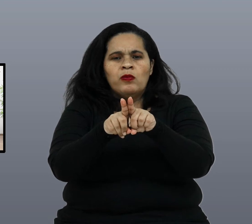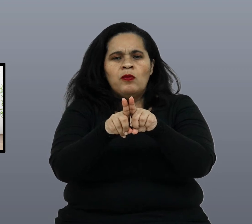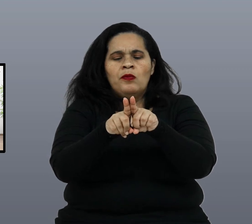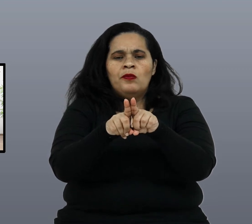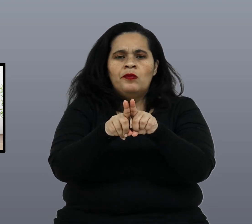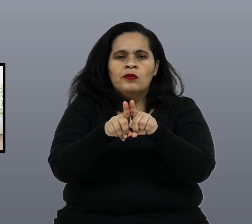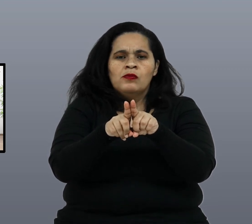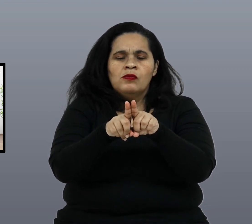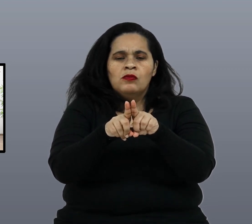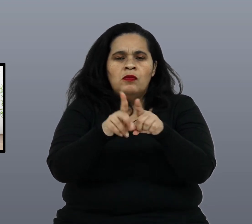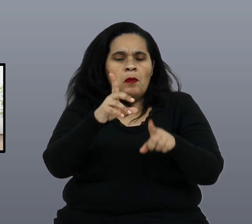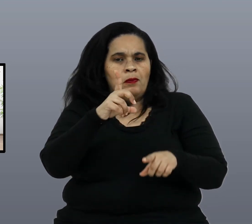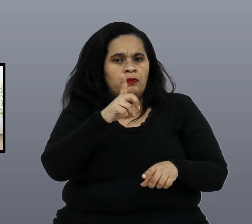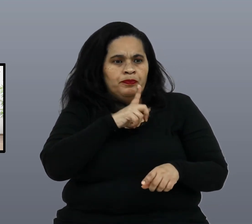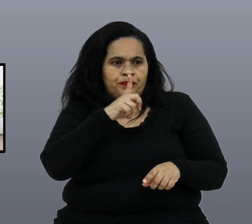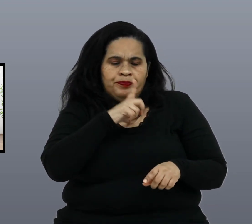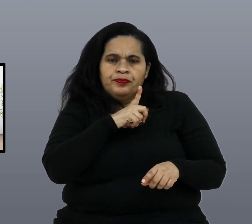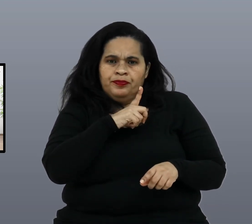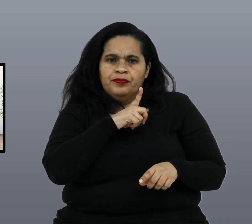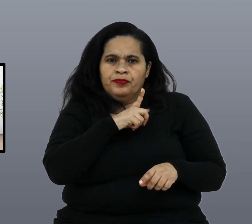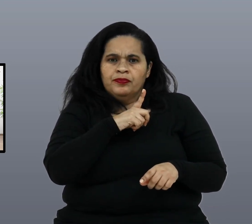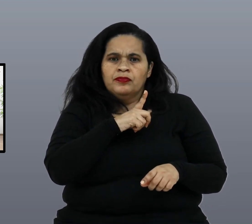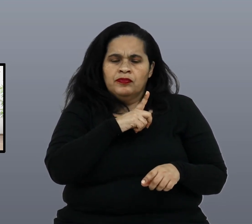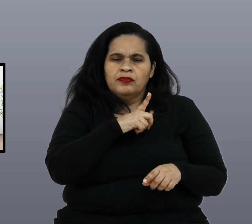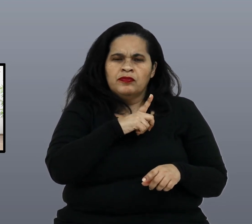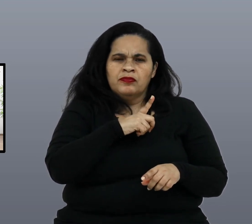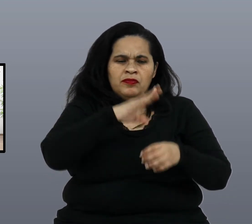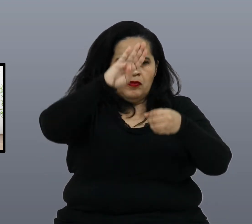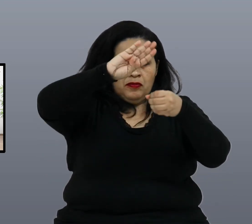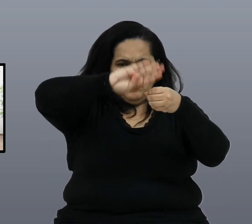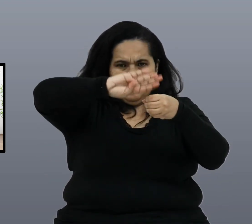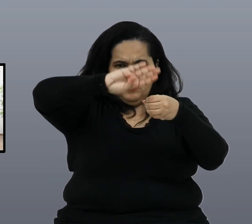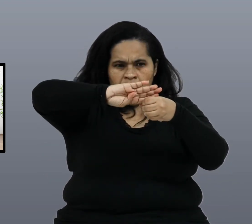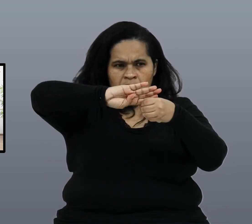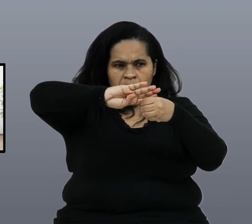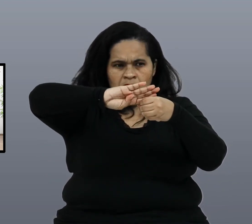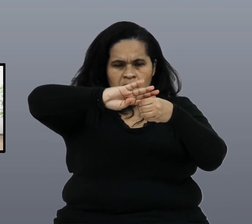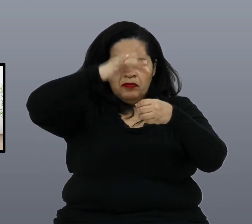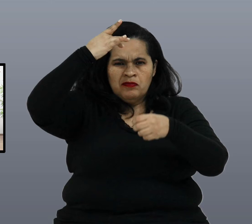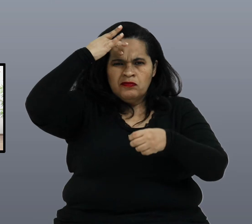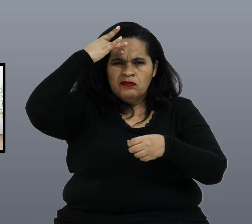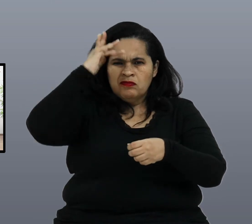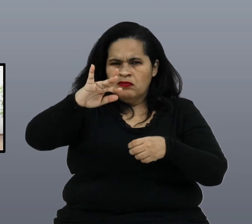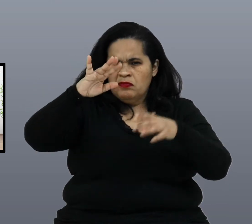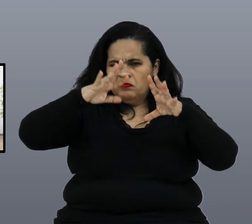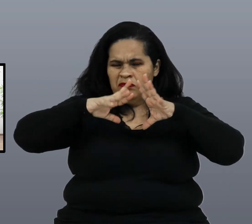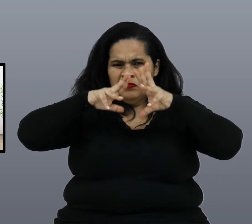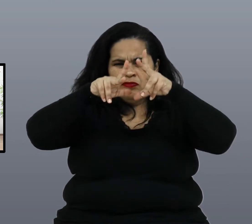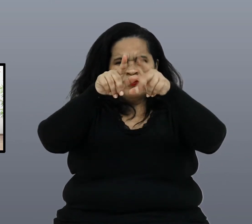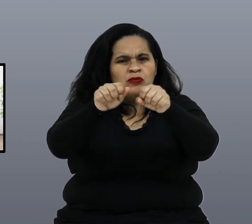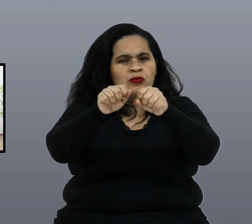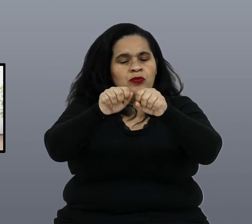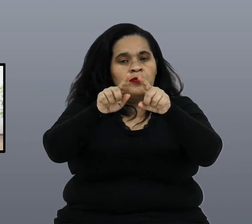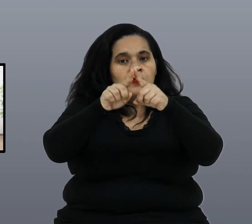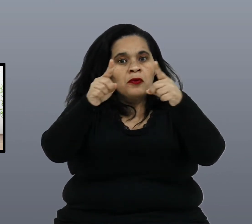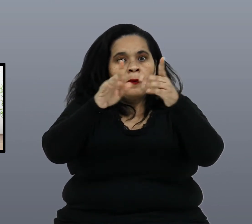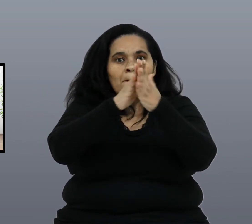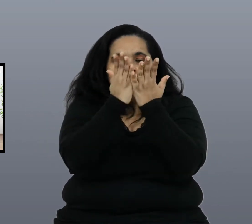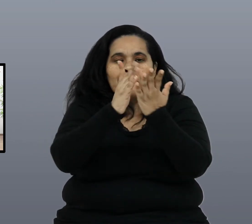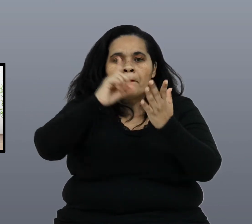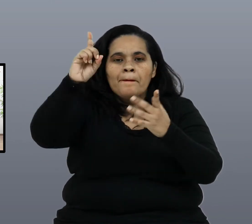desse prazo para o exílio babilônico, ele não sabia todas as coisas. E a Bíblia mostra